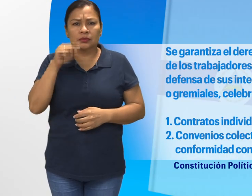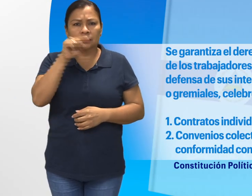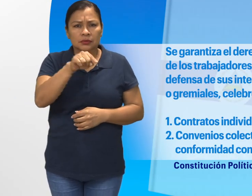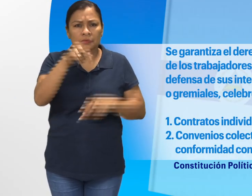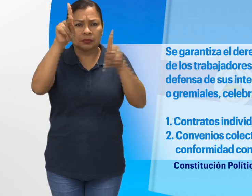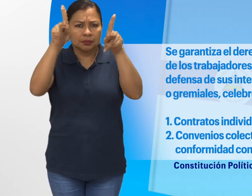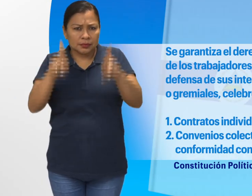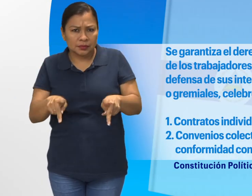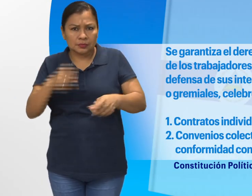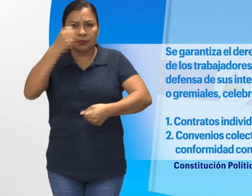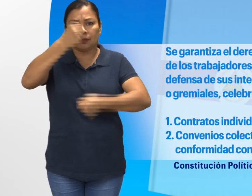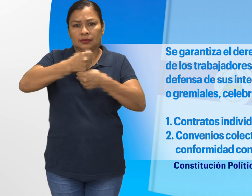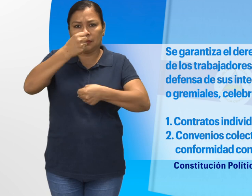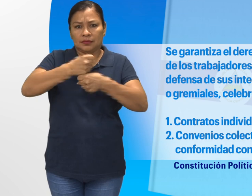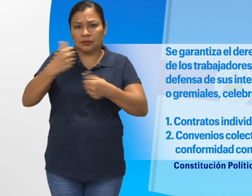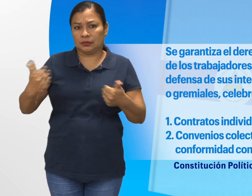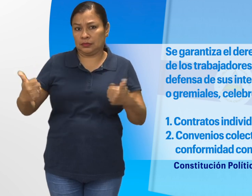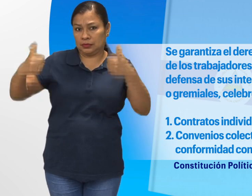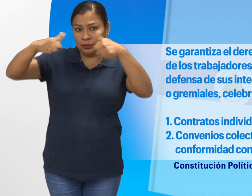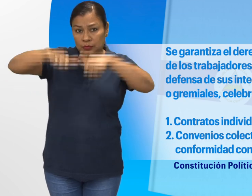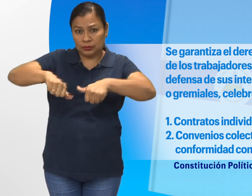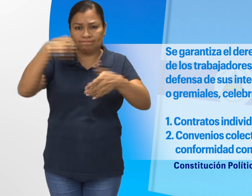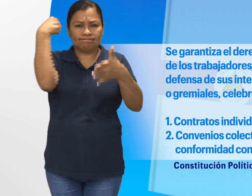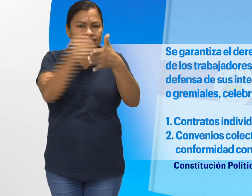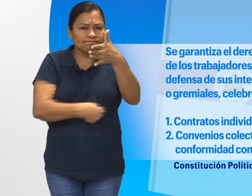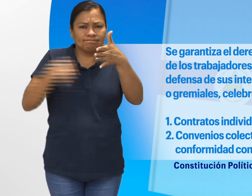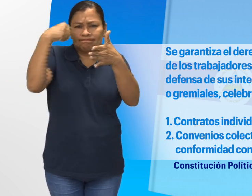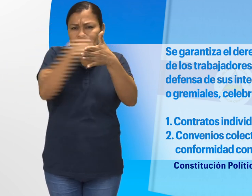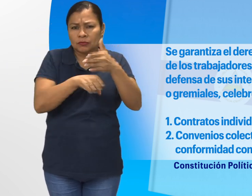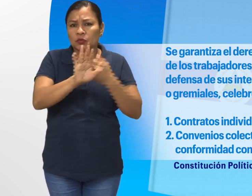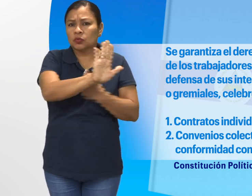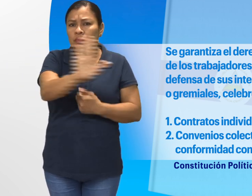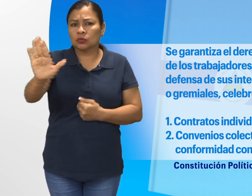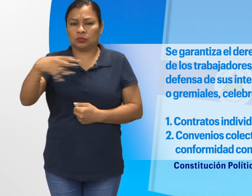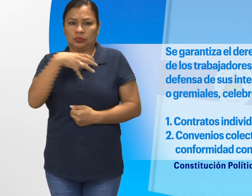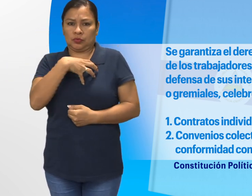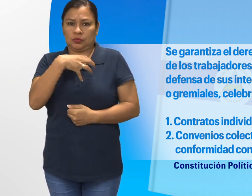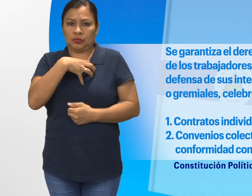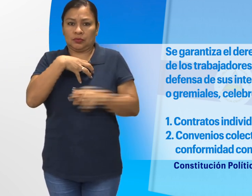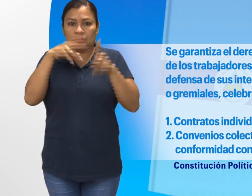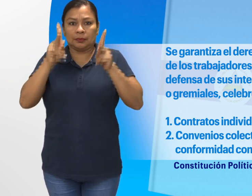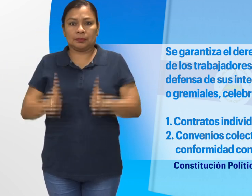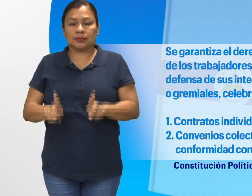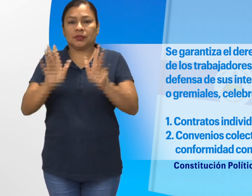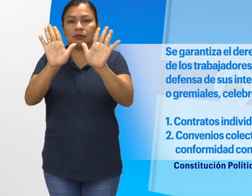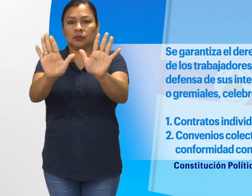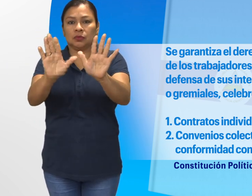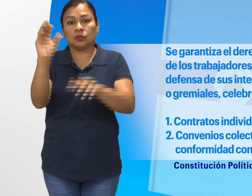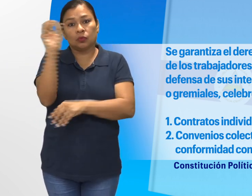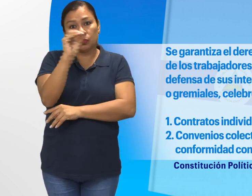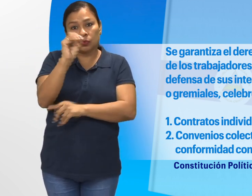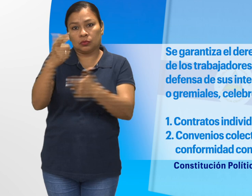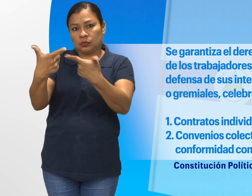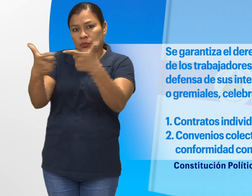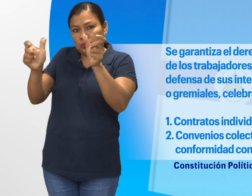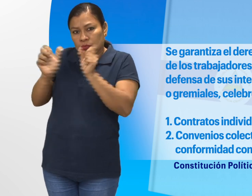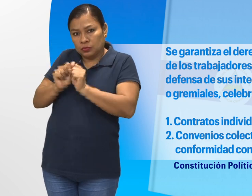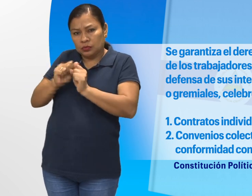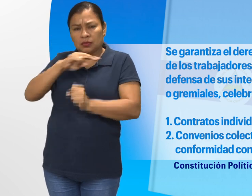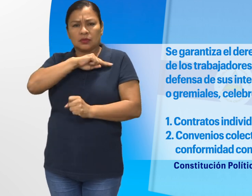Se garantiza el derecho inalienable de los trabajadores para que, en defensa de sus intereses particulares o gremiales, celebren